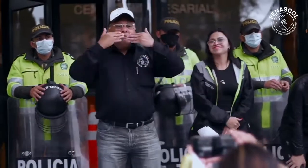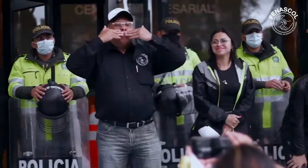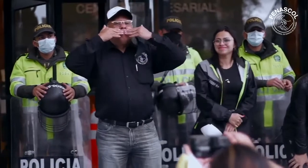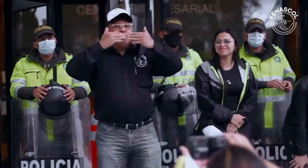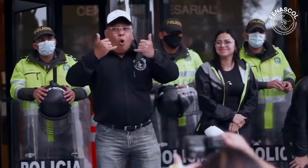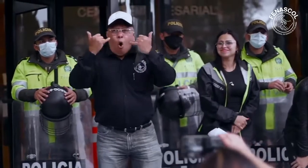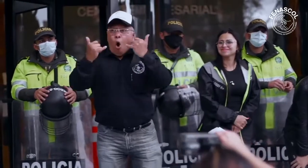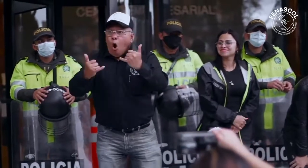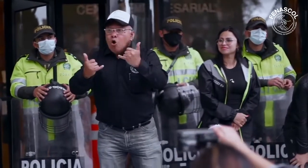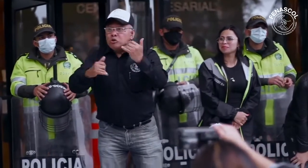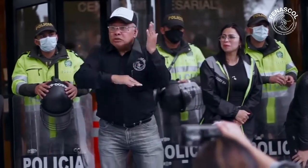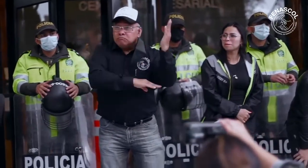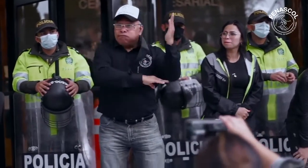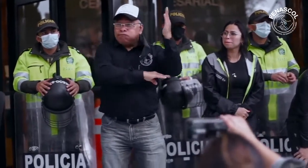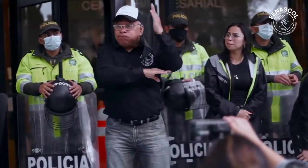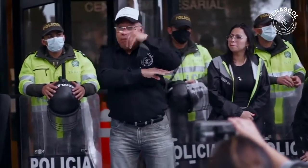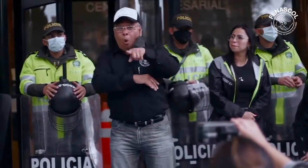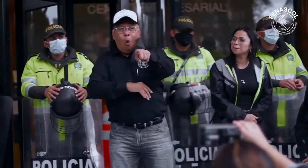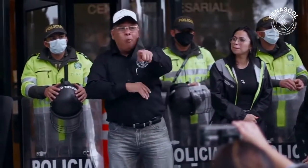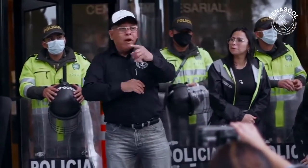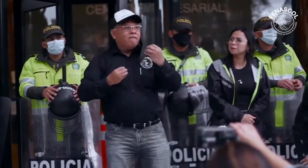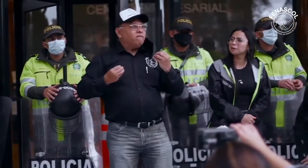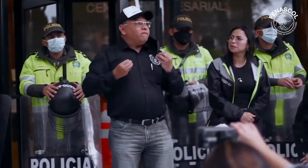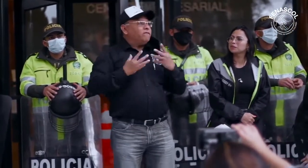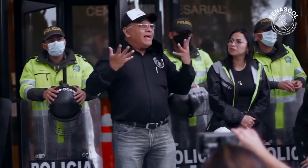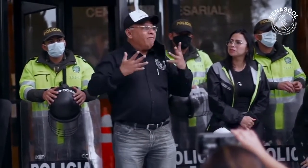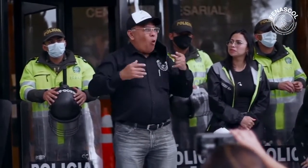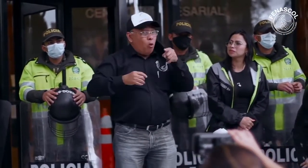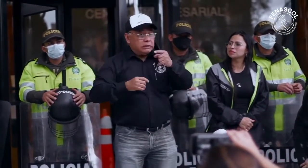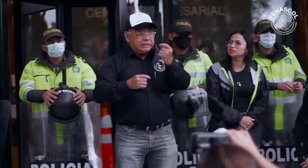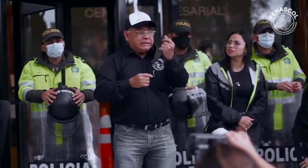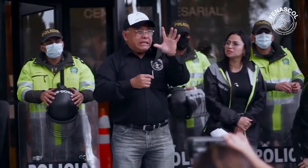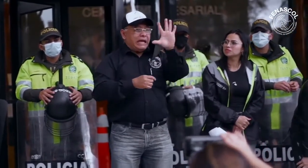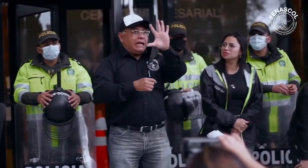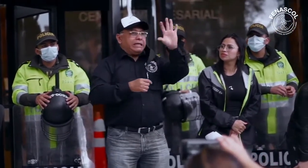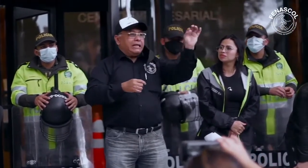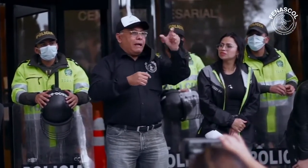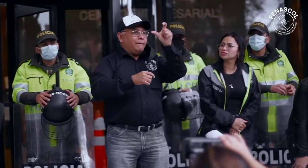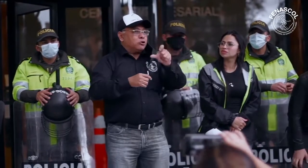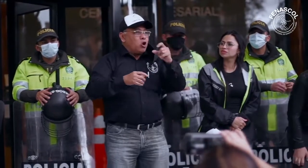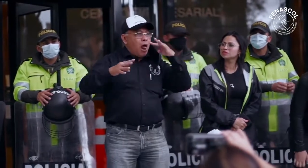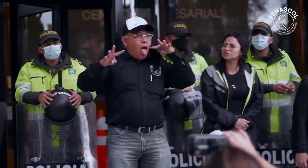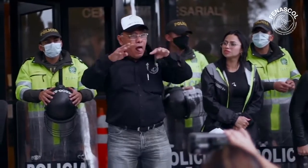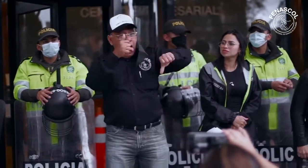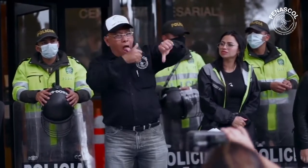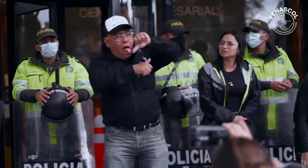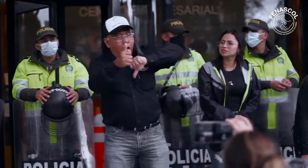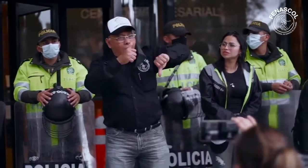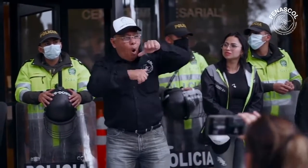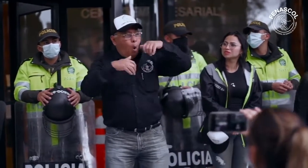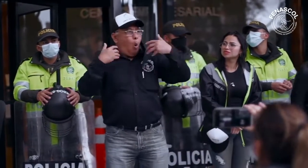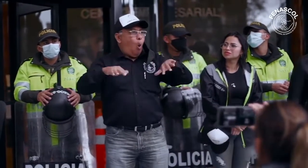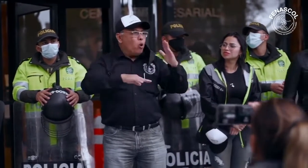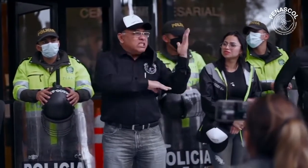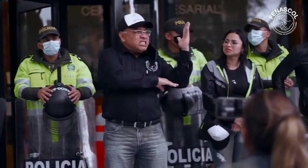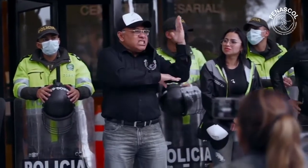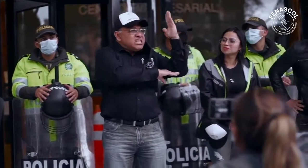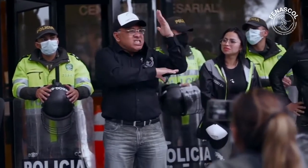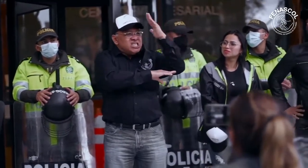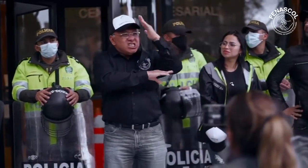También queremos darle las gracias a todos los que estuvieron a través de nuestro Facebook Live. Tuvimos